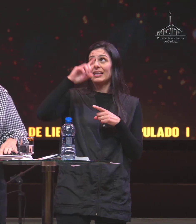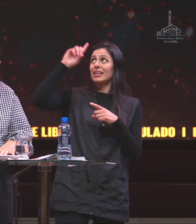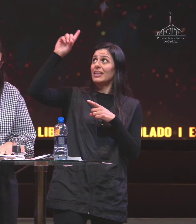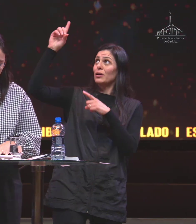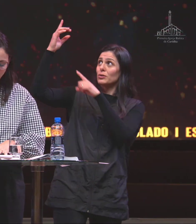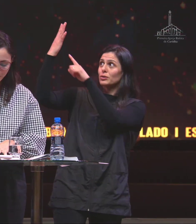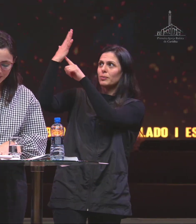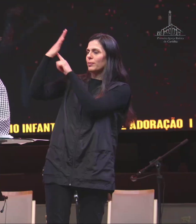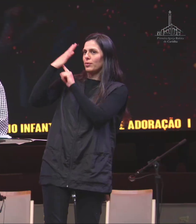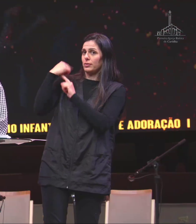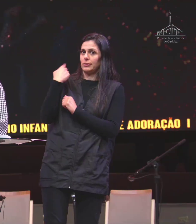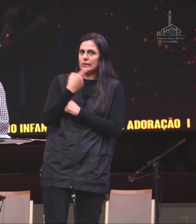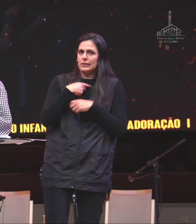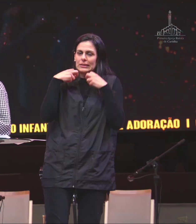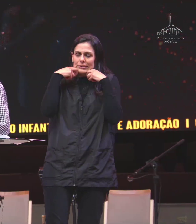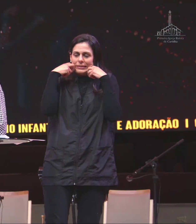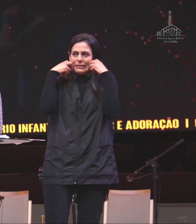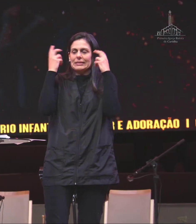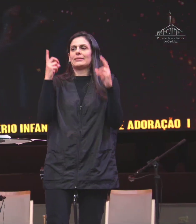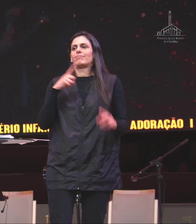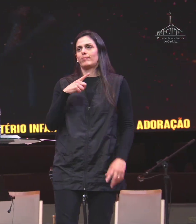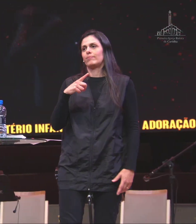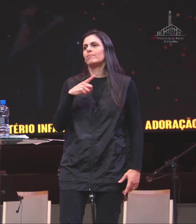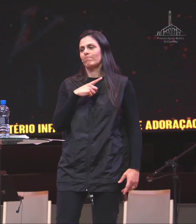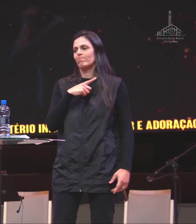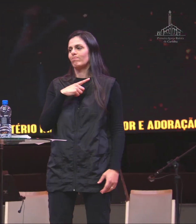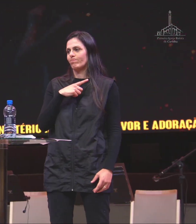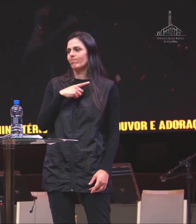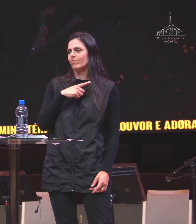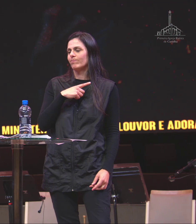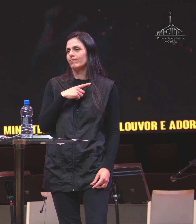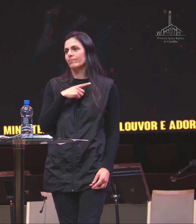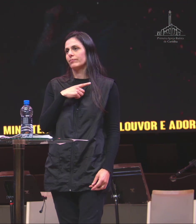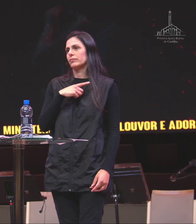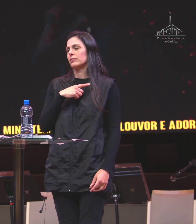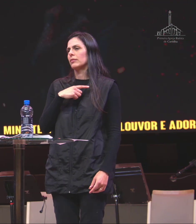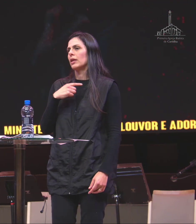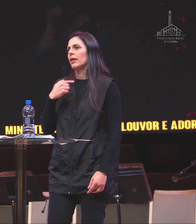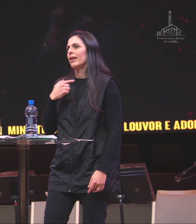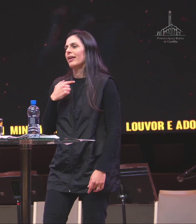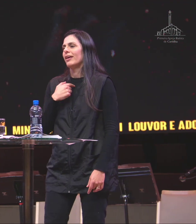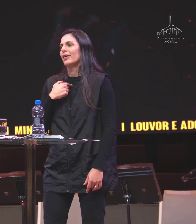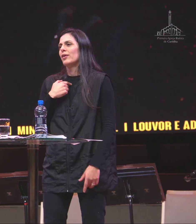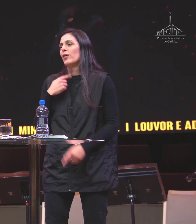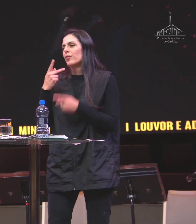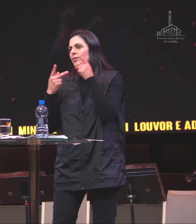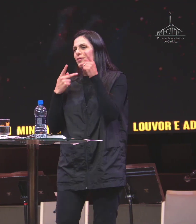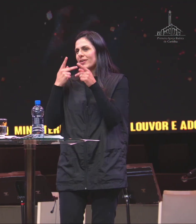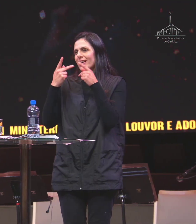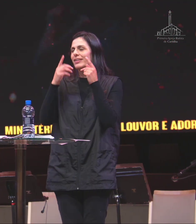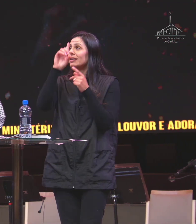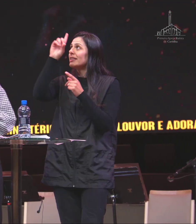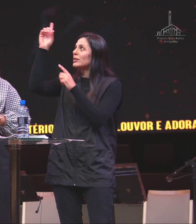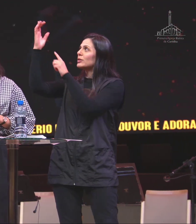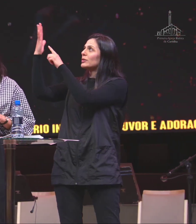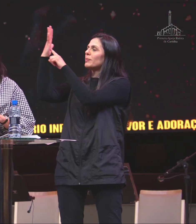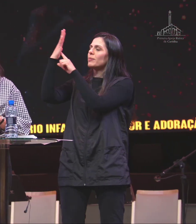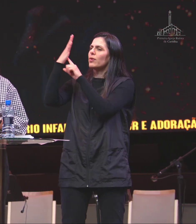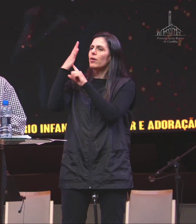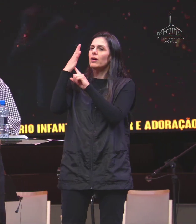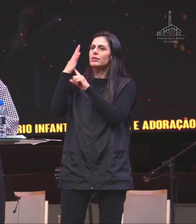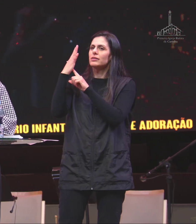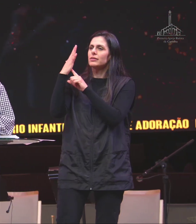Tem gente que Deus fala tanto, ensina tanto, mas parece que a pessoa não muda. Nós precisamos de